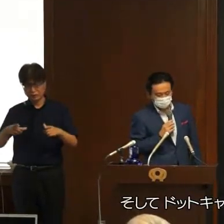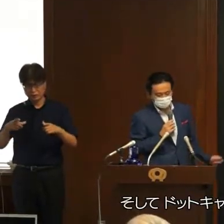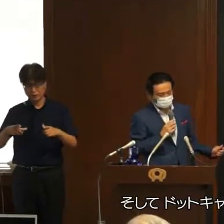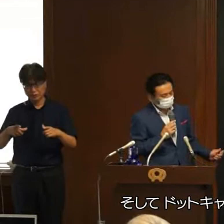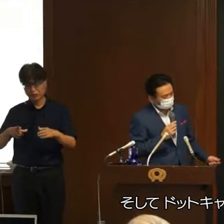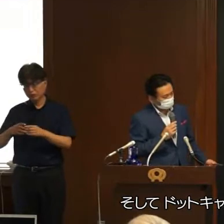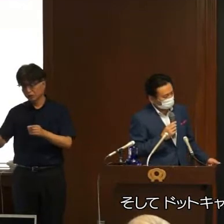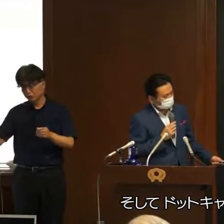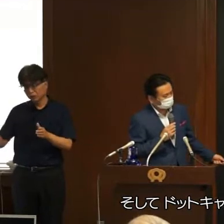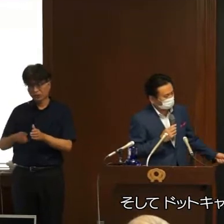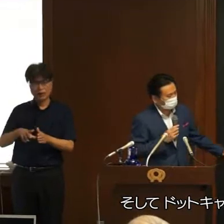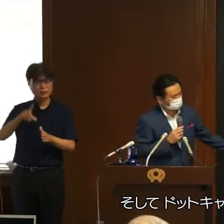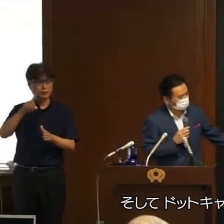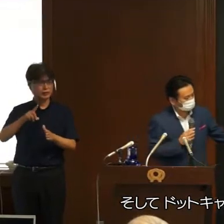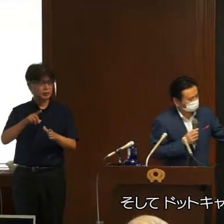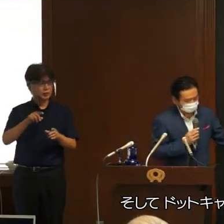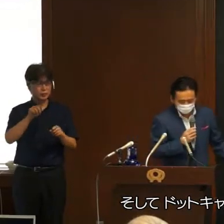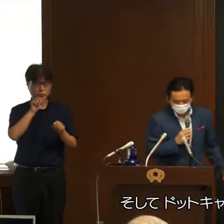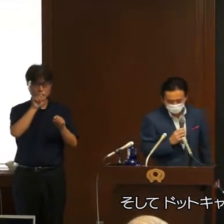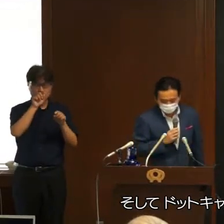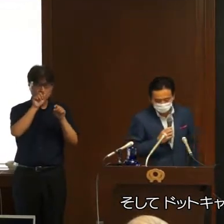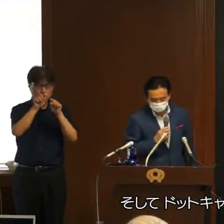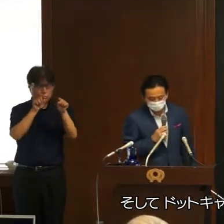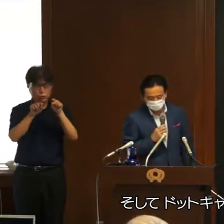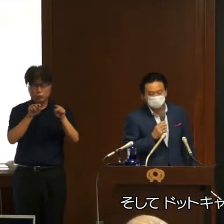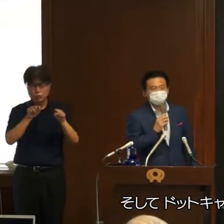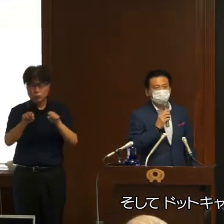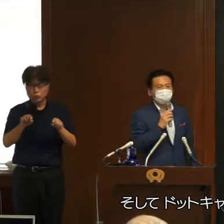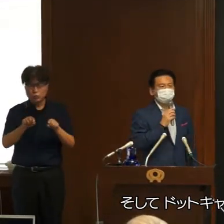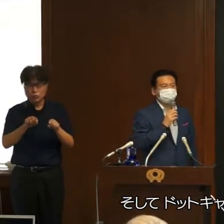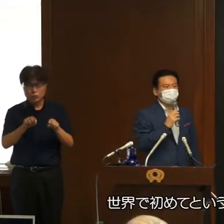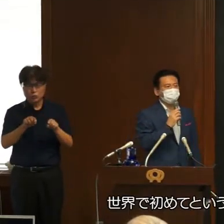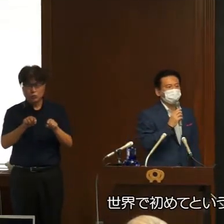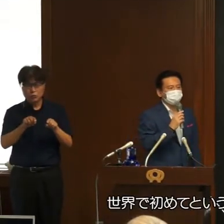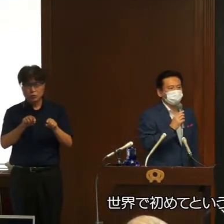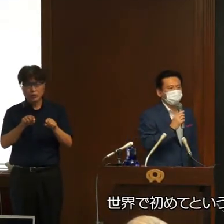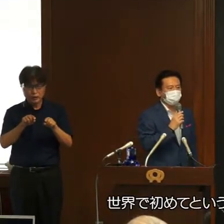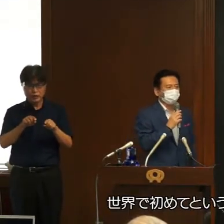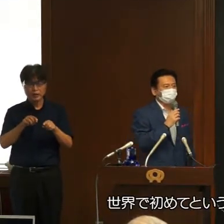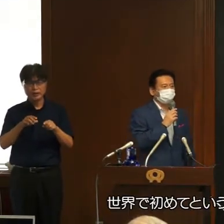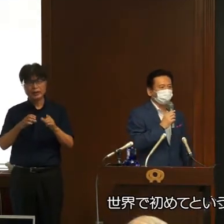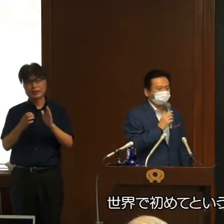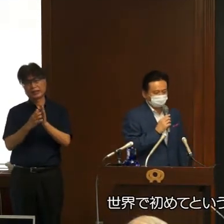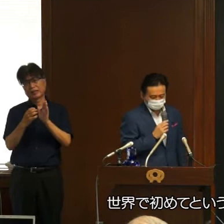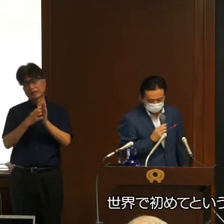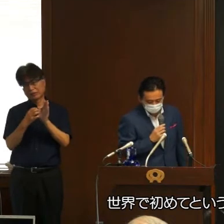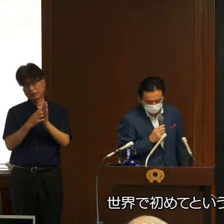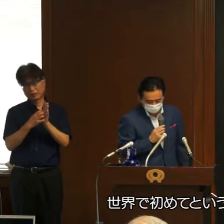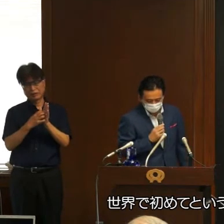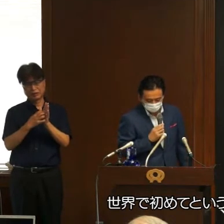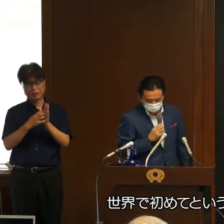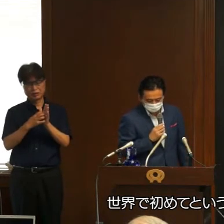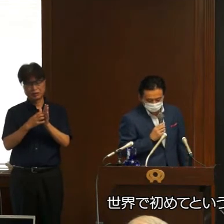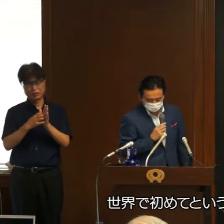してドットキャラクター、これドットキャラクターのマンホールは世界で初めてということを確認